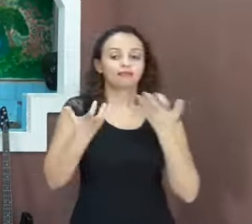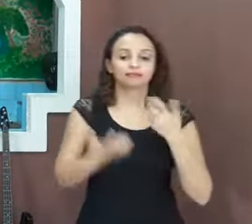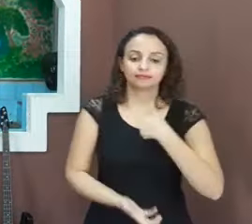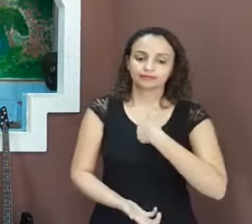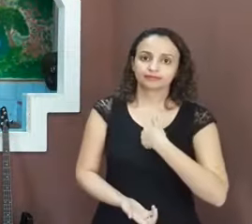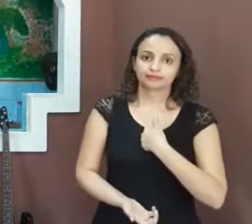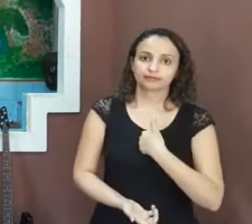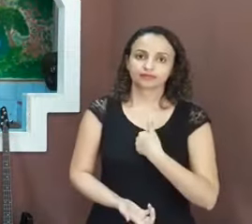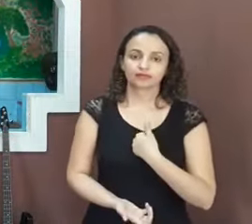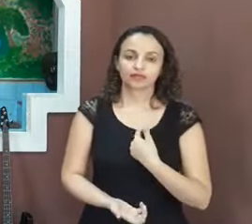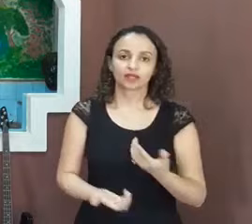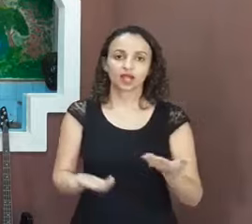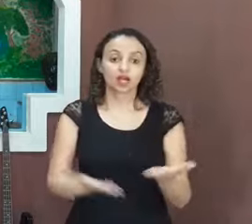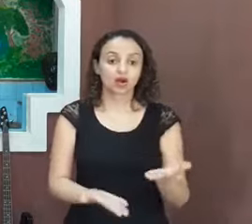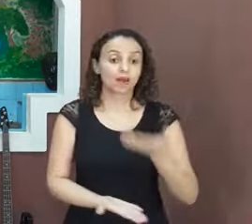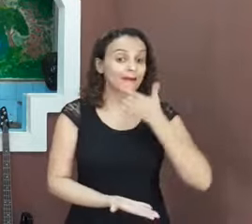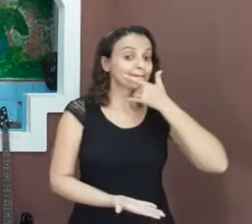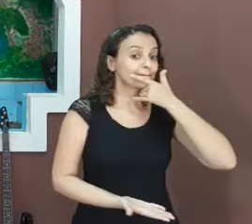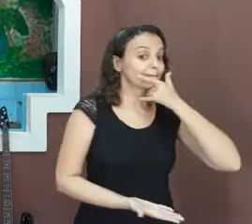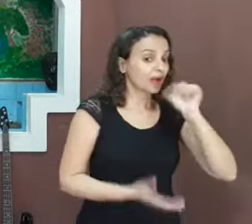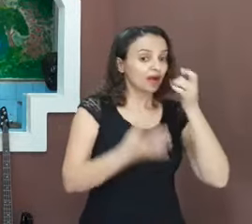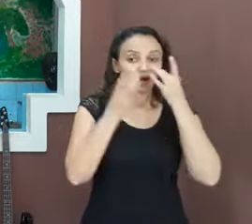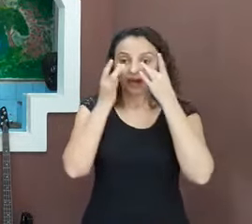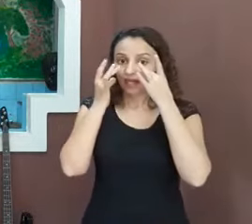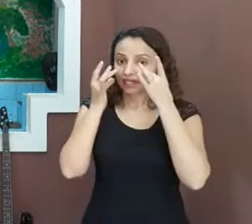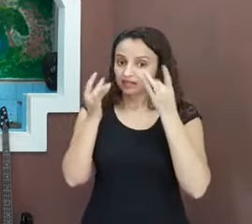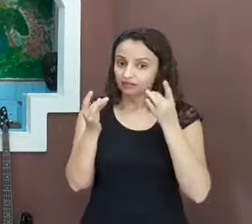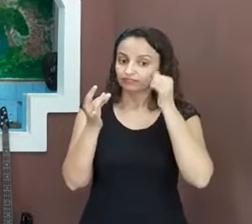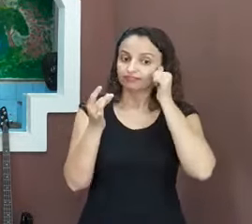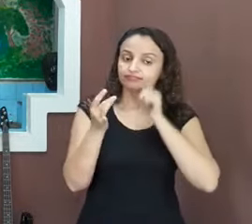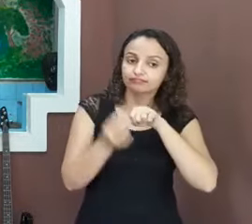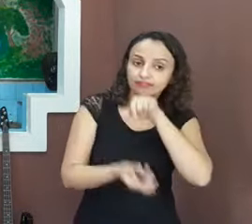E aí fica uma instrução para os pais. Tá?